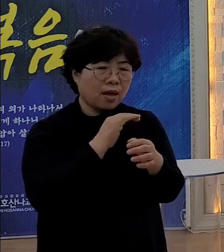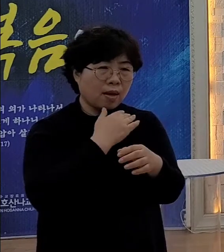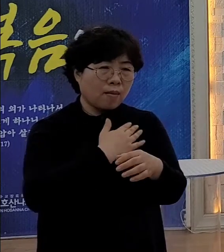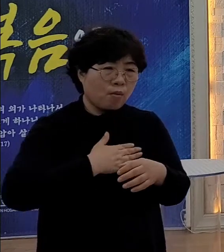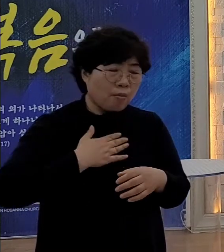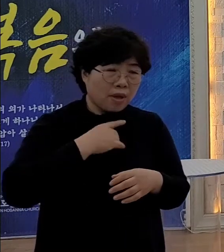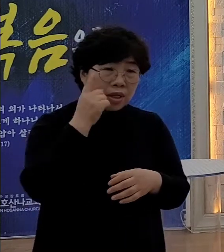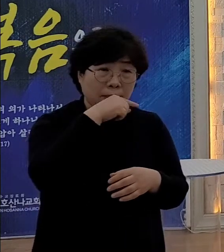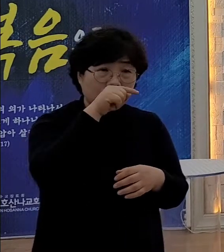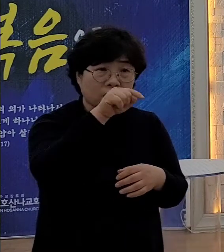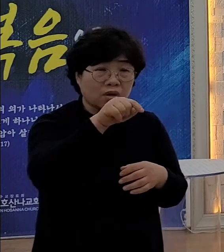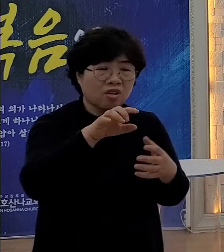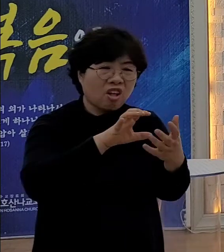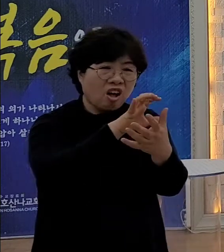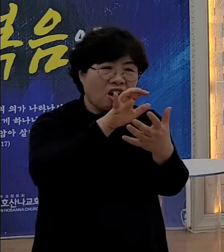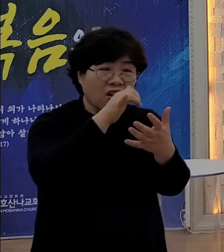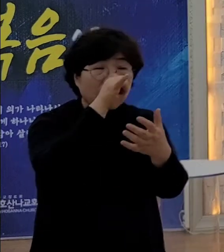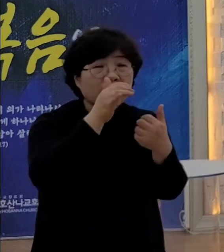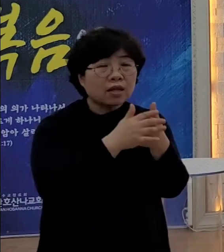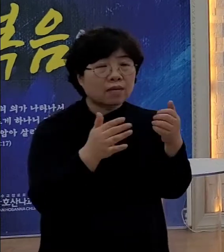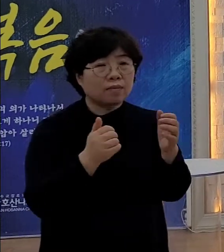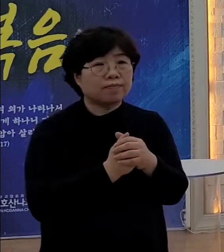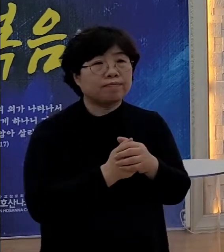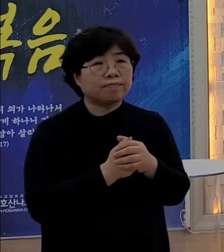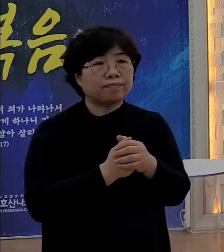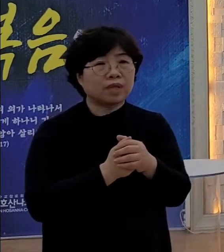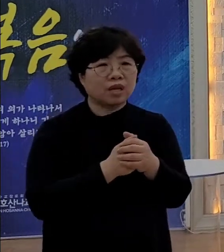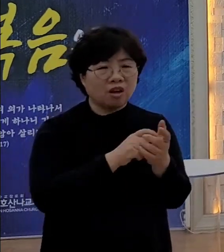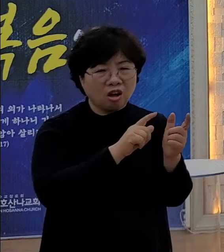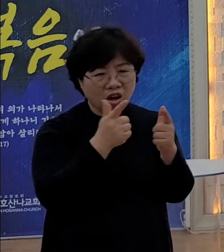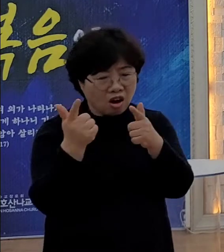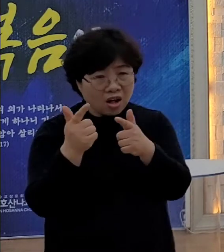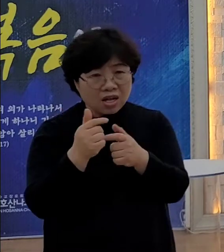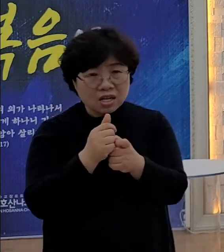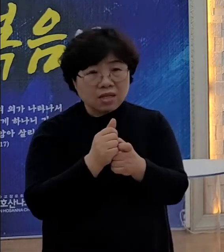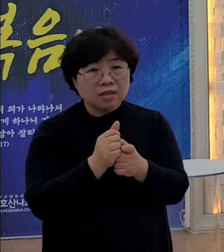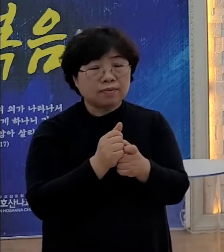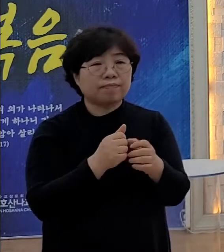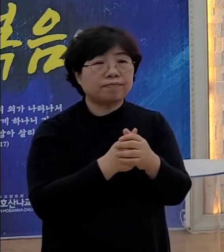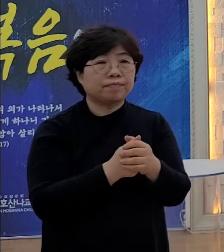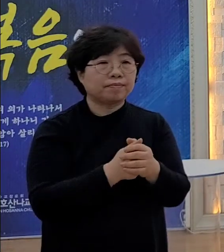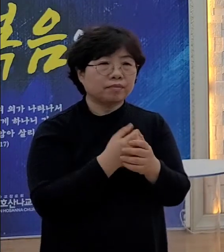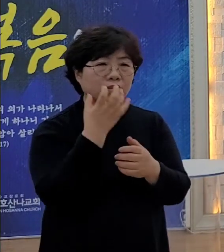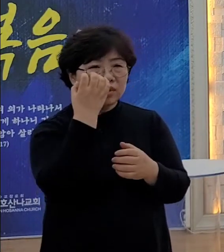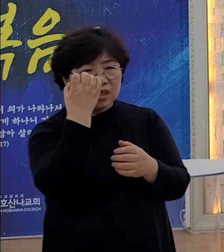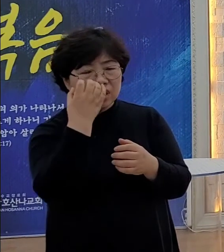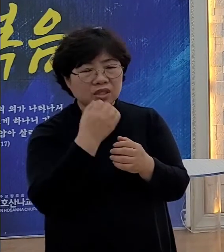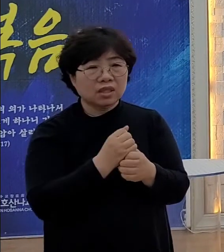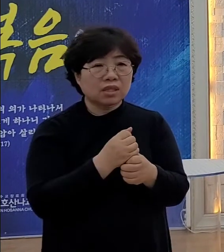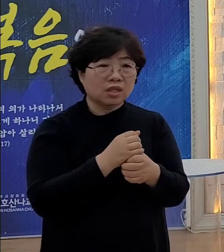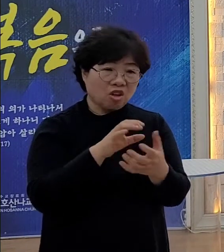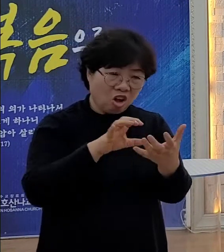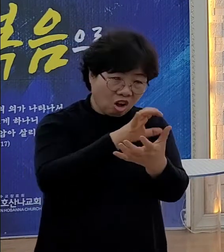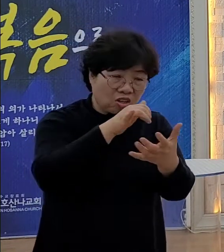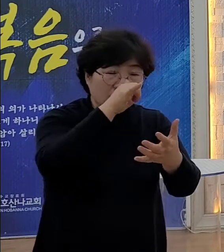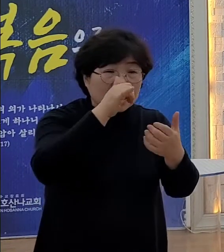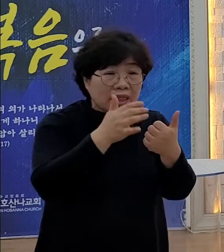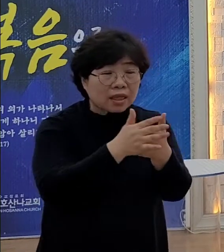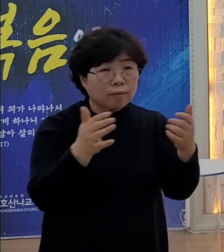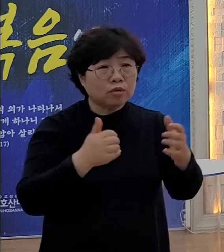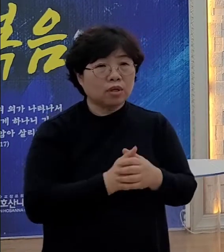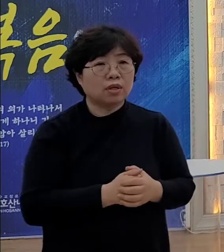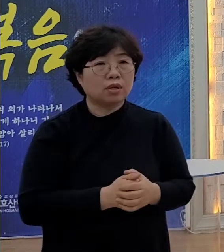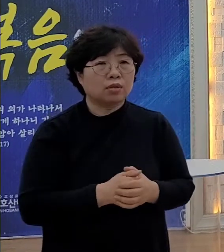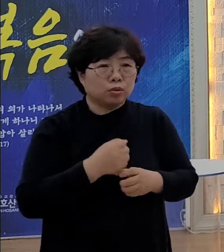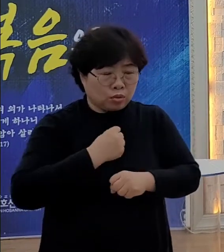요즘 오만 이상한 또 방사선부터 시작해 이런 것들이 포함된 이상한 미세먼지들이 있을 확률이 높단